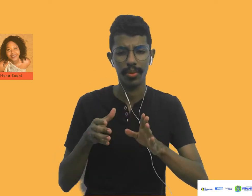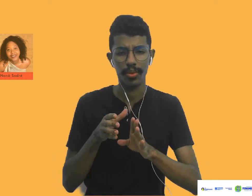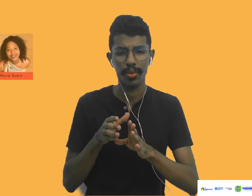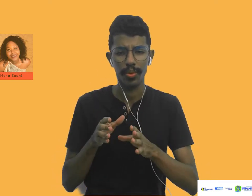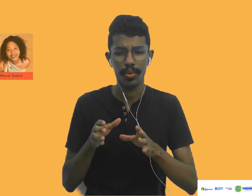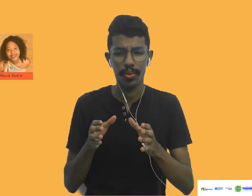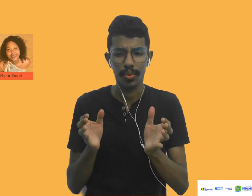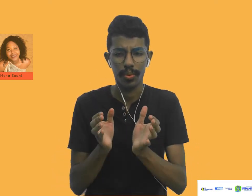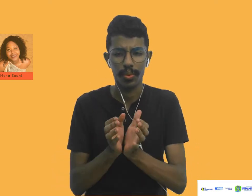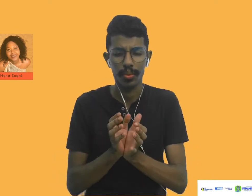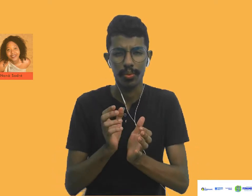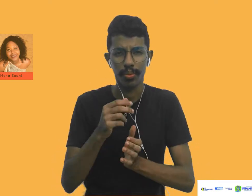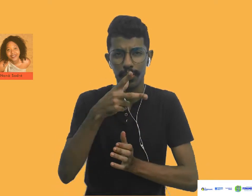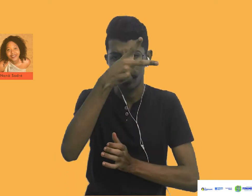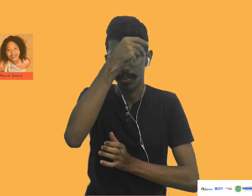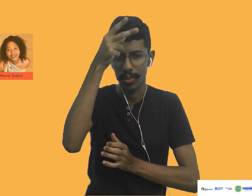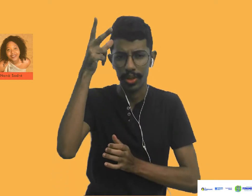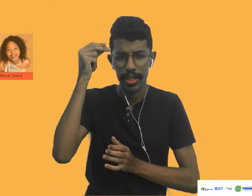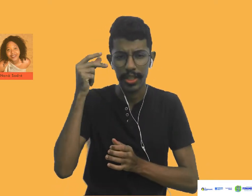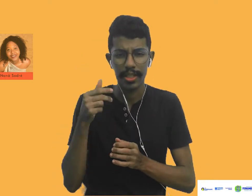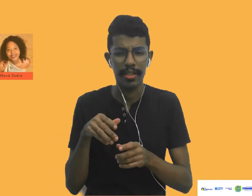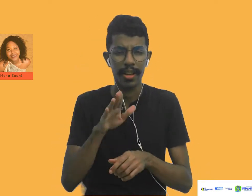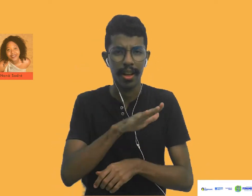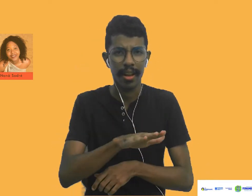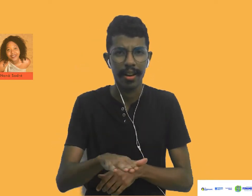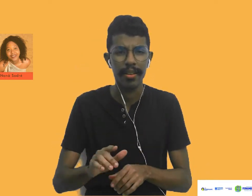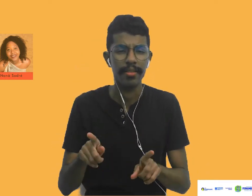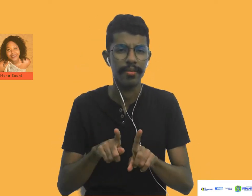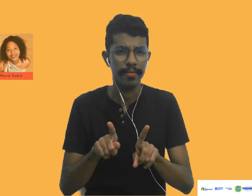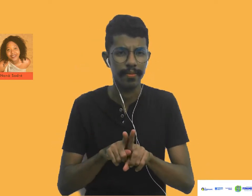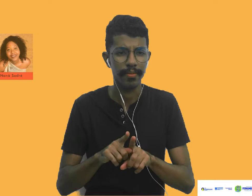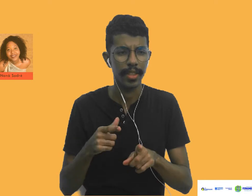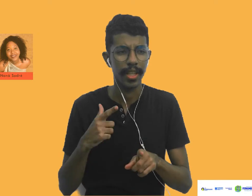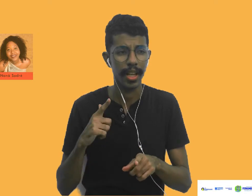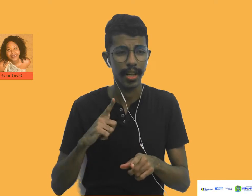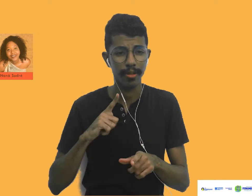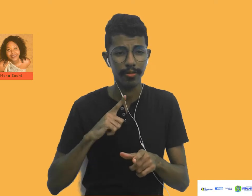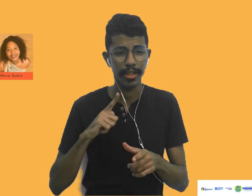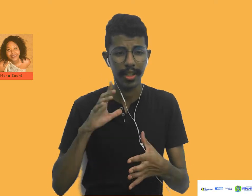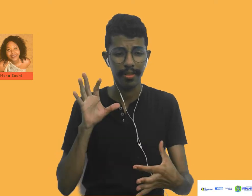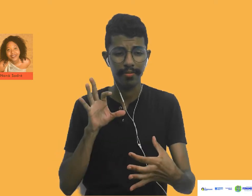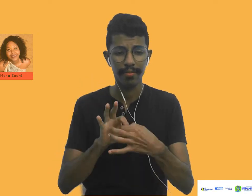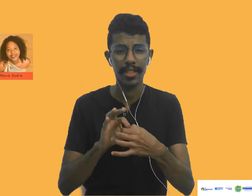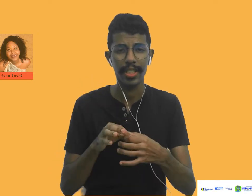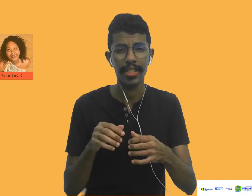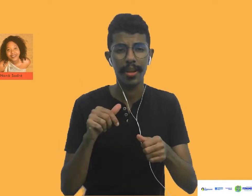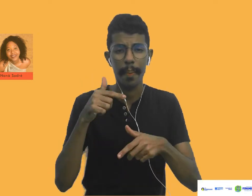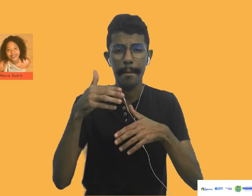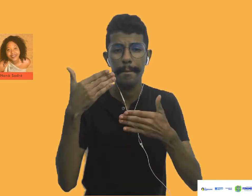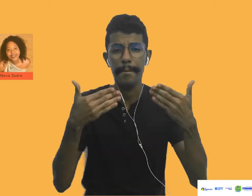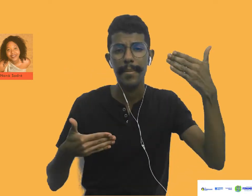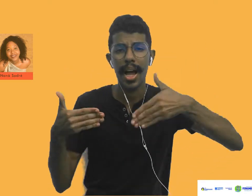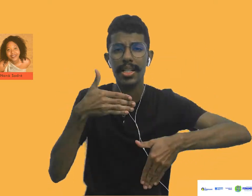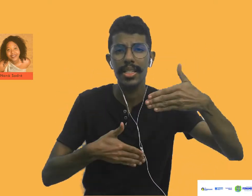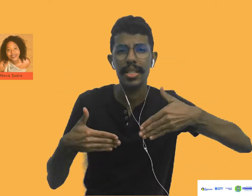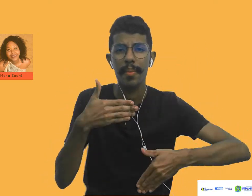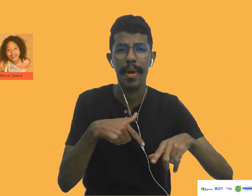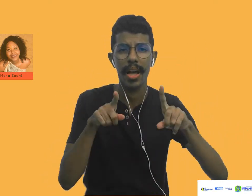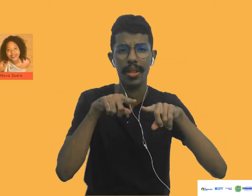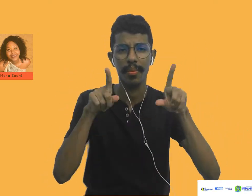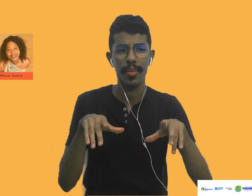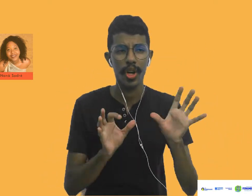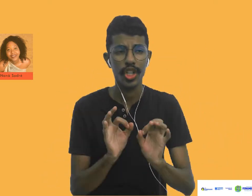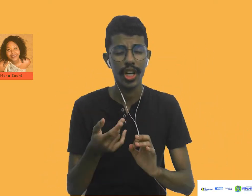Conselho Municipal, né? Da criança, né? Eu tive uma ligação direta, né? De atuar nesses projetos, de ver como